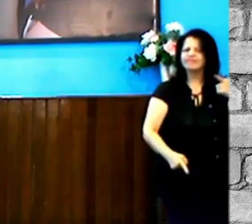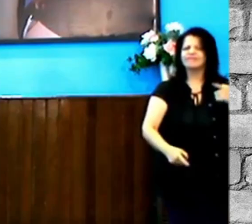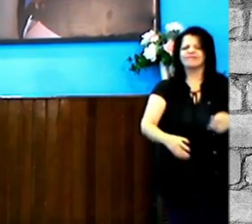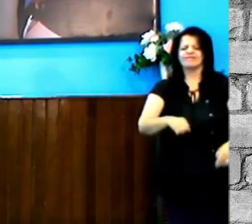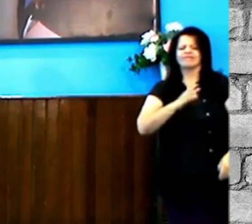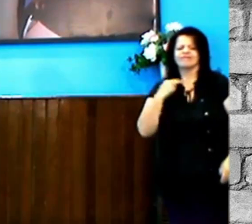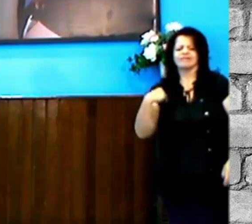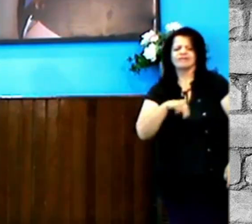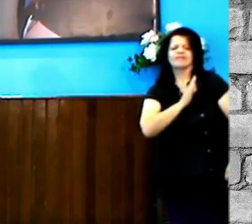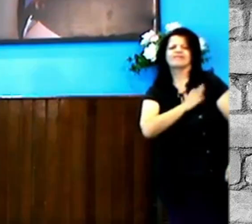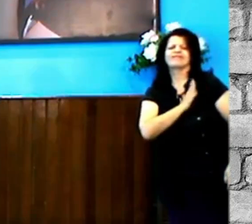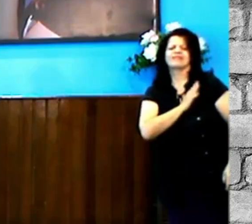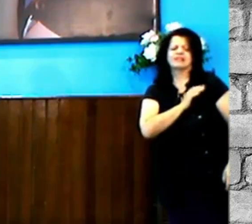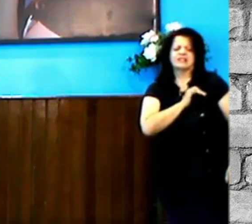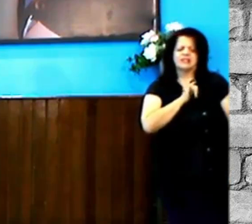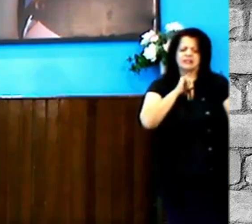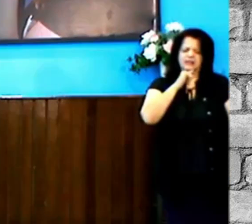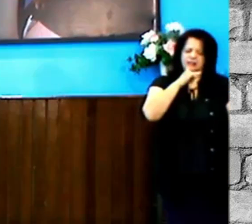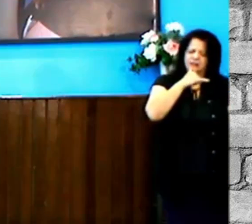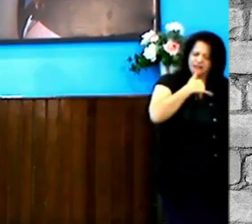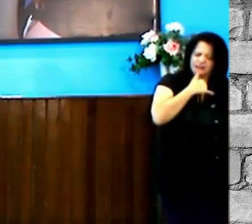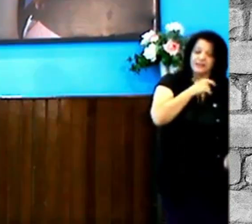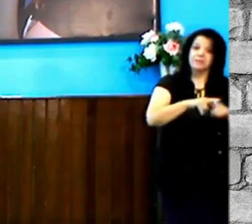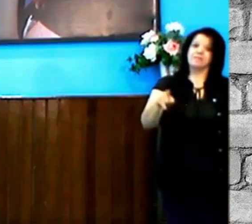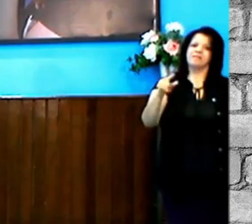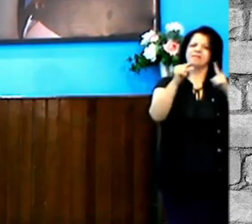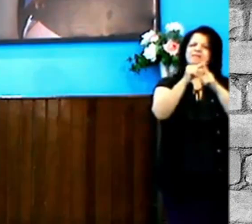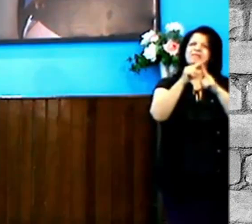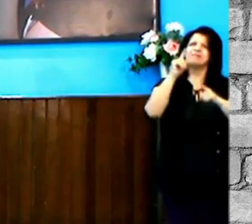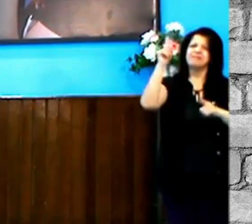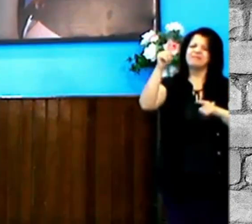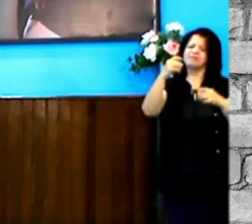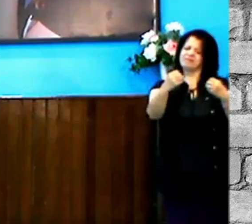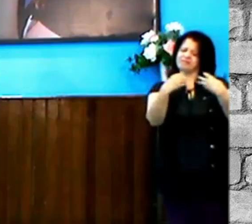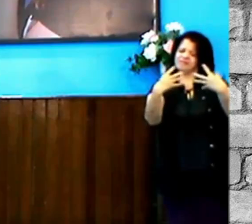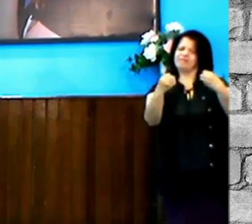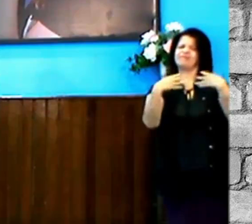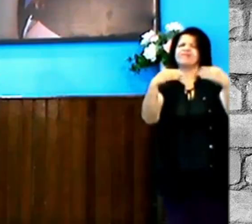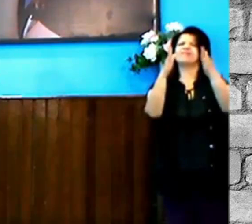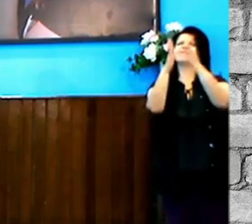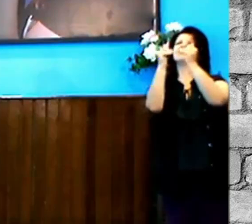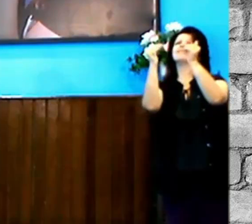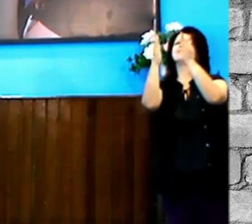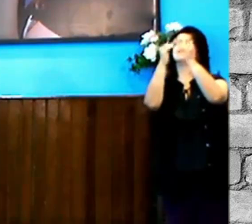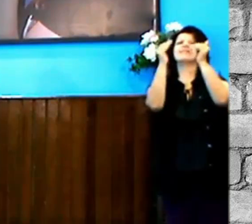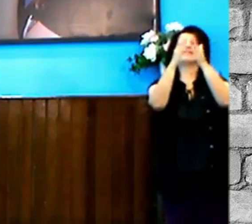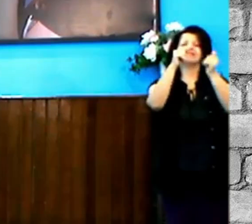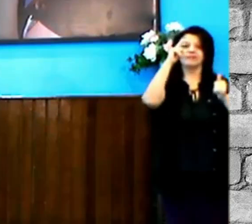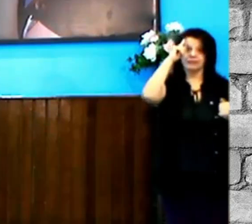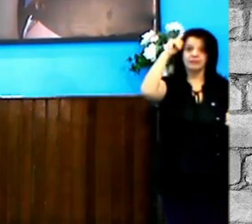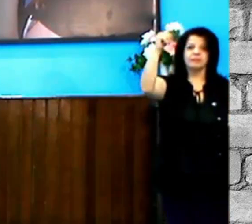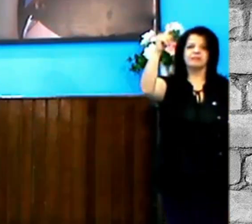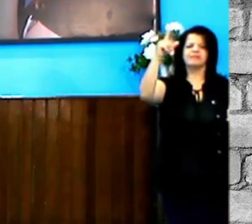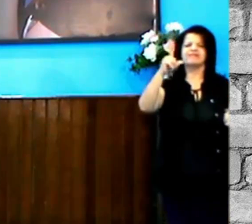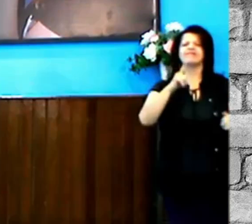Bíblia diz: invoca-me neste dia. Nós estamos reunidos através da internet e nós vamos invocar agora o nome do Senhor. Nós temos